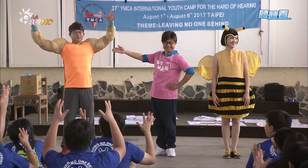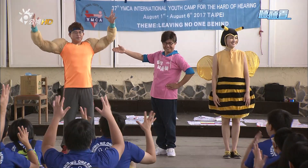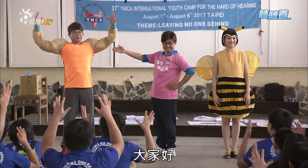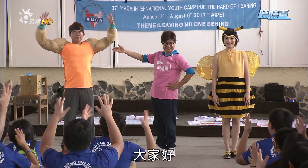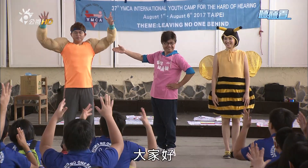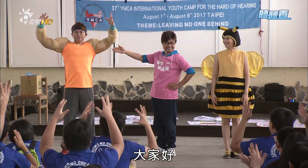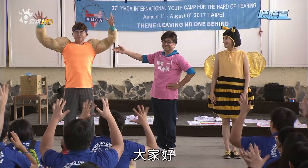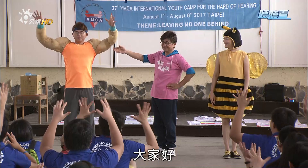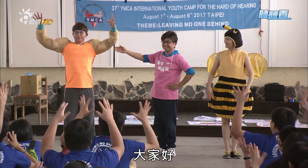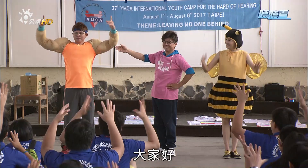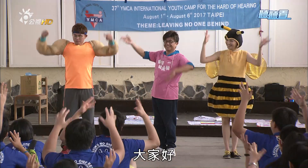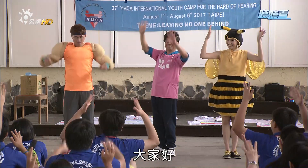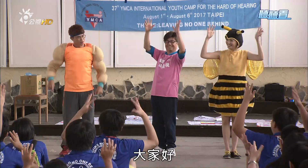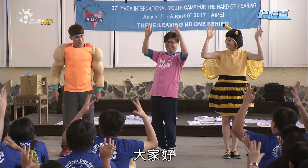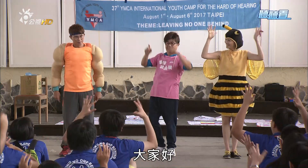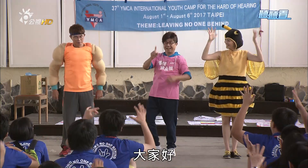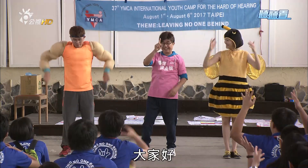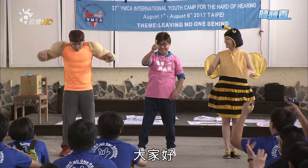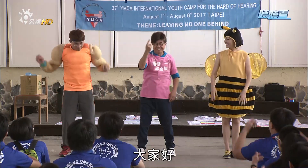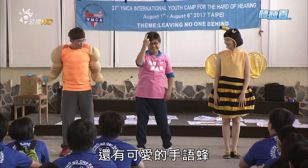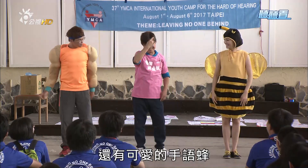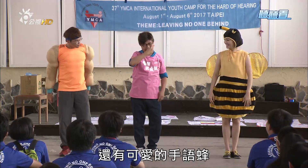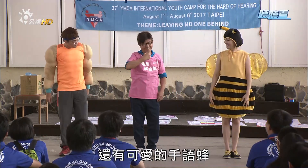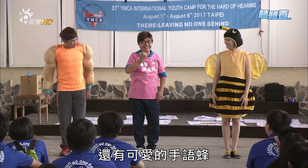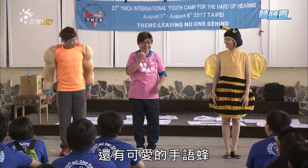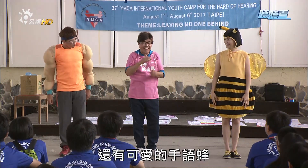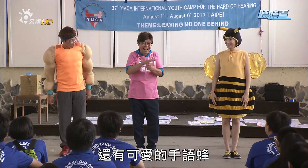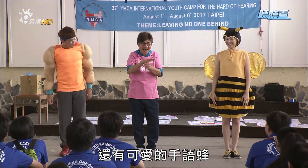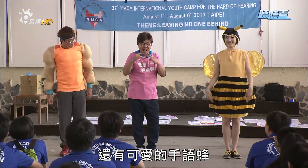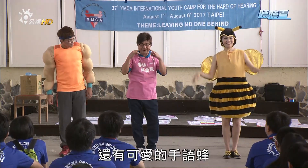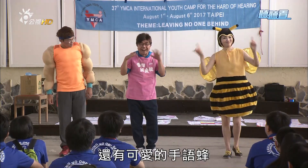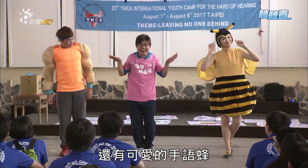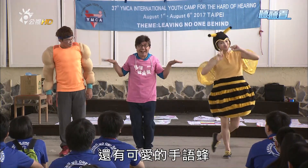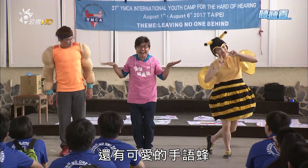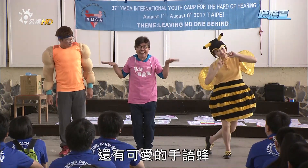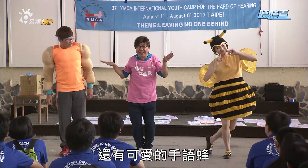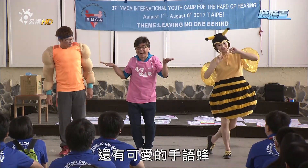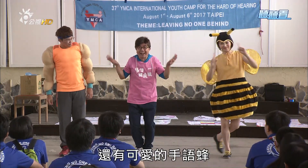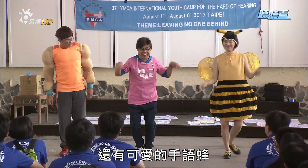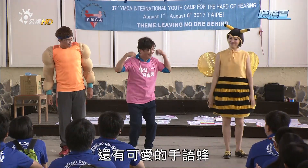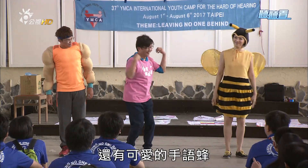大家好啊。 还有啊，可爱的手语风。